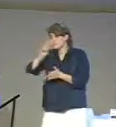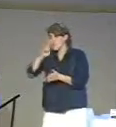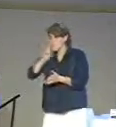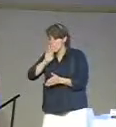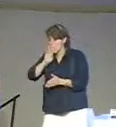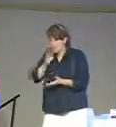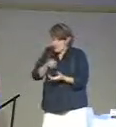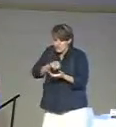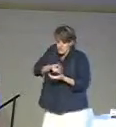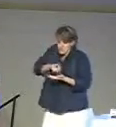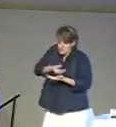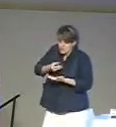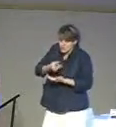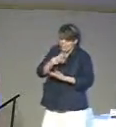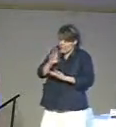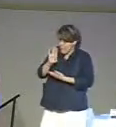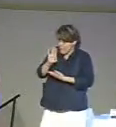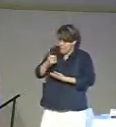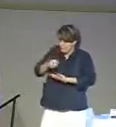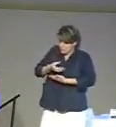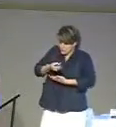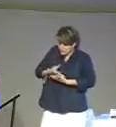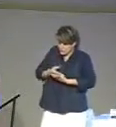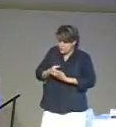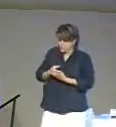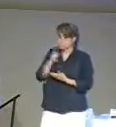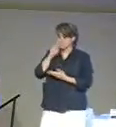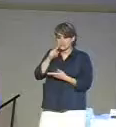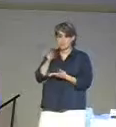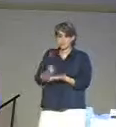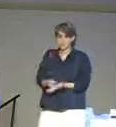canguro, estimulación temprana,